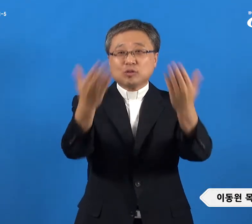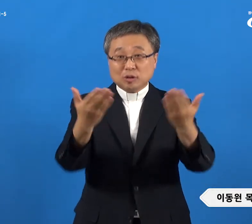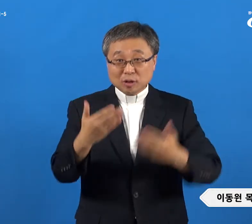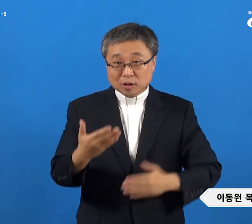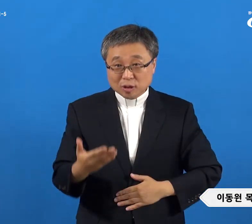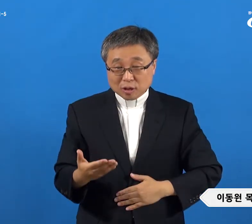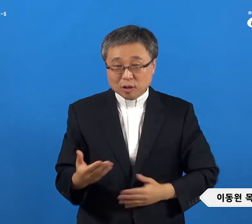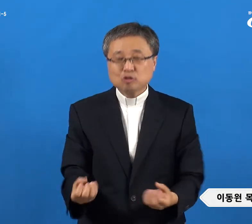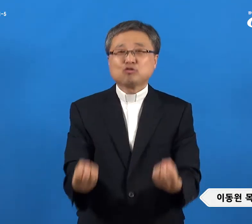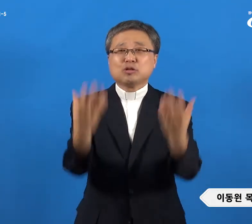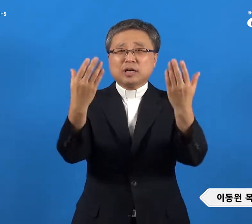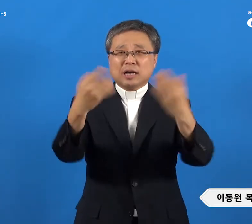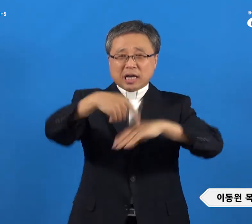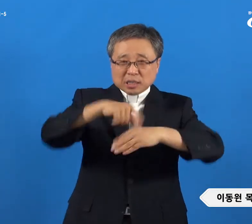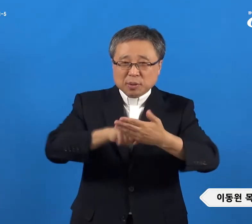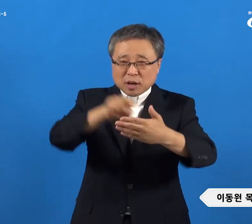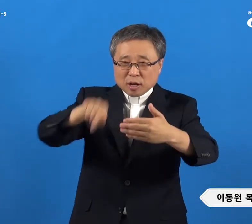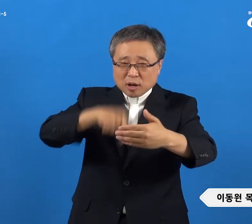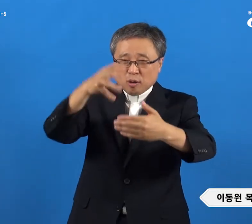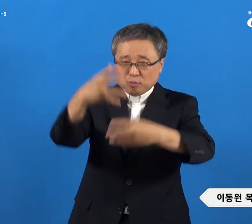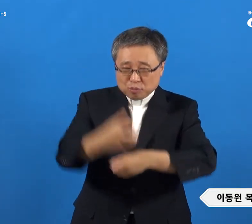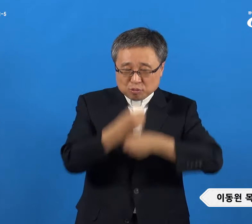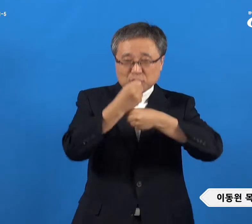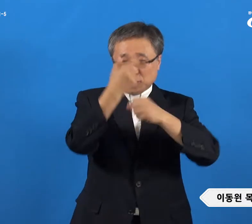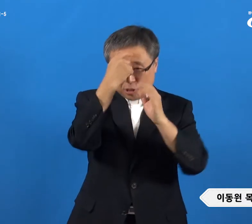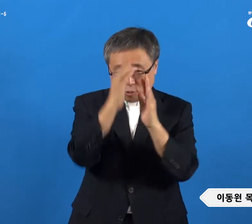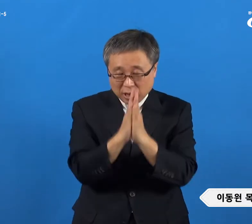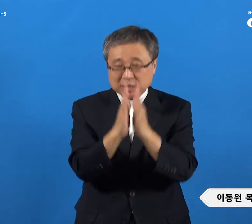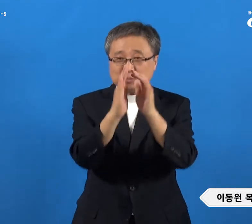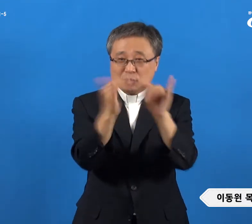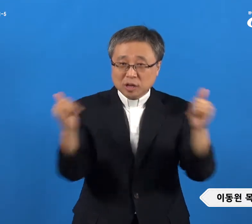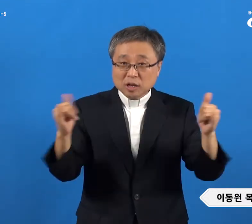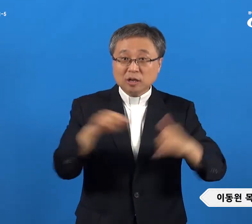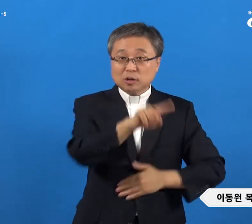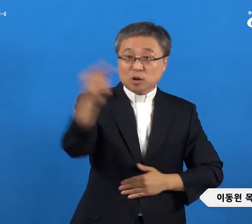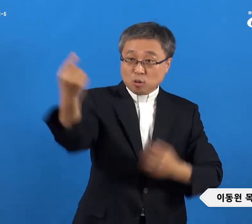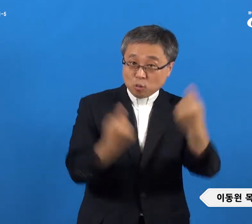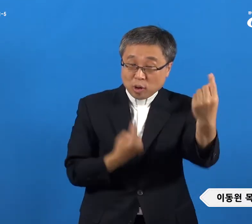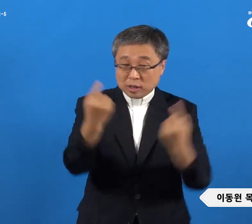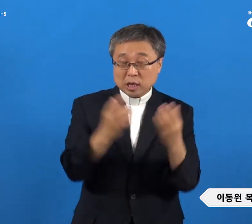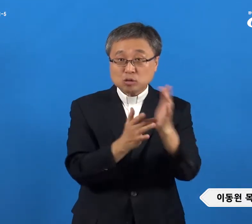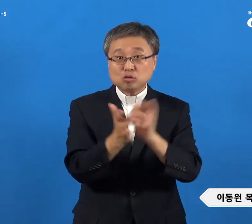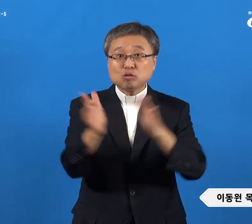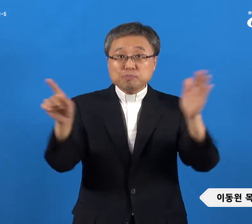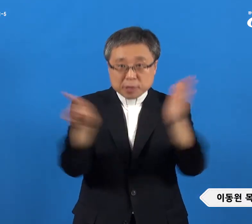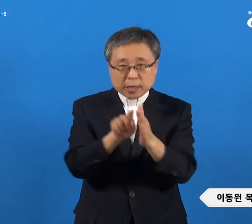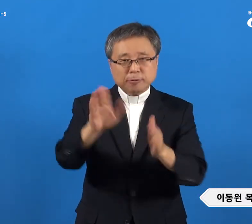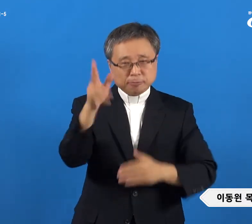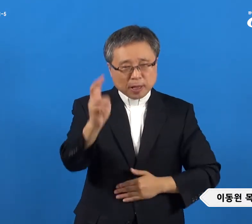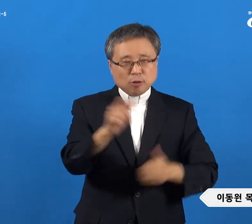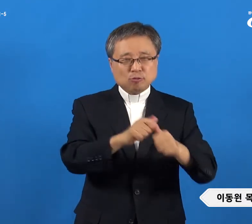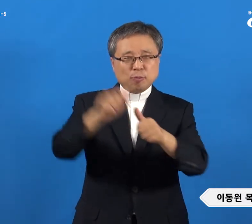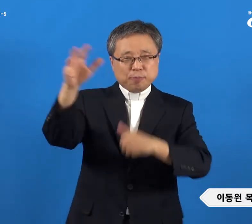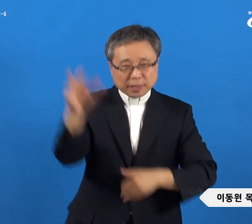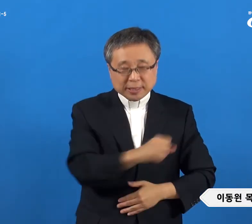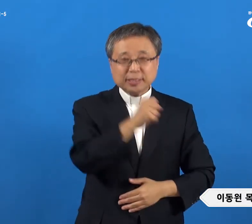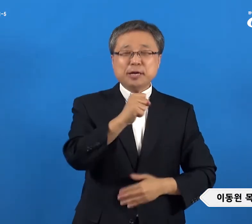가슴에 품고 기도하고 있는 이들, 그들이 나와서 복음 들으면 예수 믿을 것이다, 그리고 구원받을 것이다,